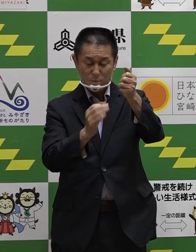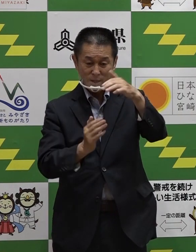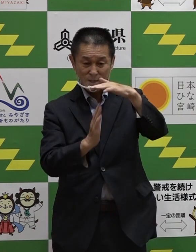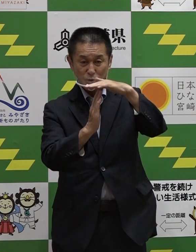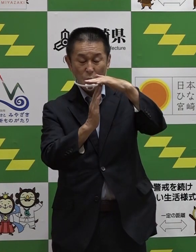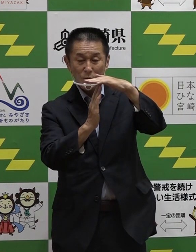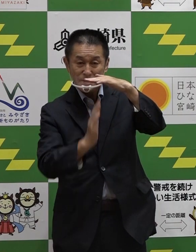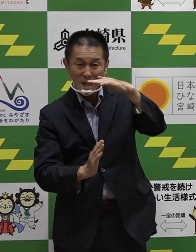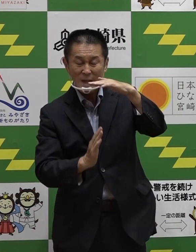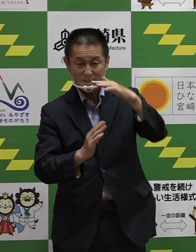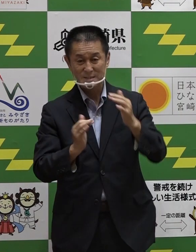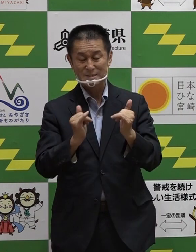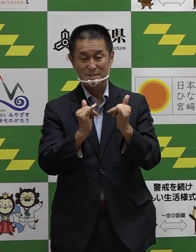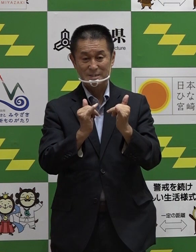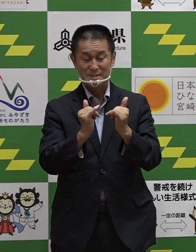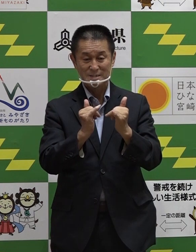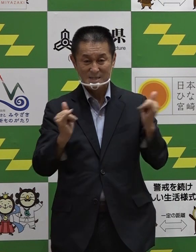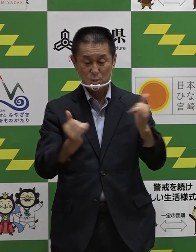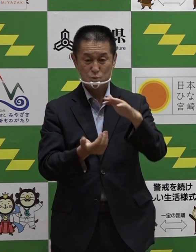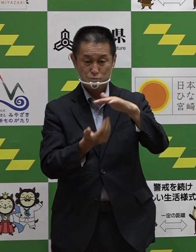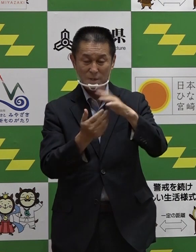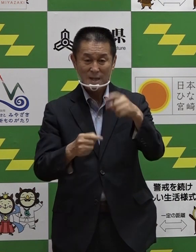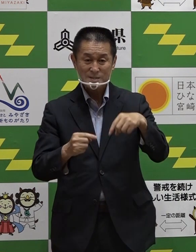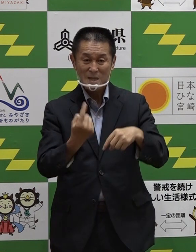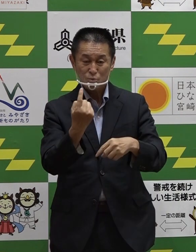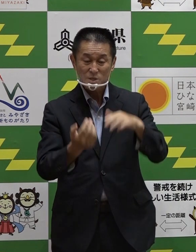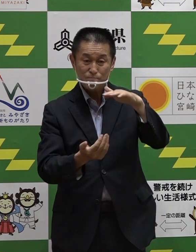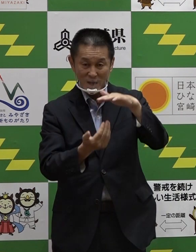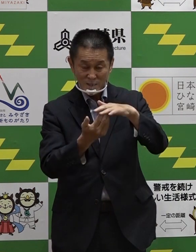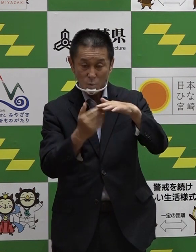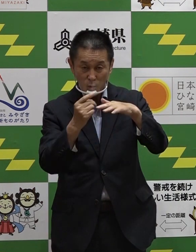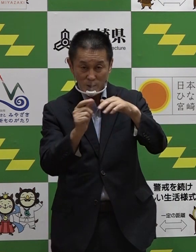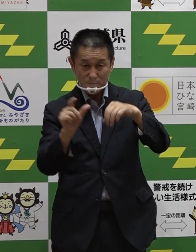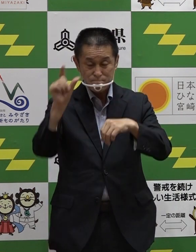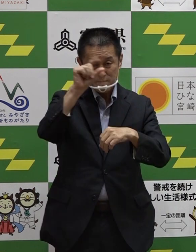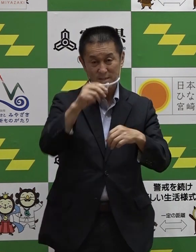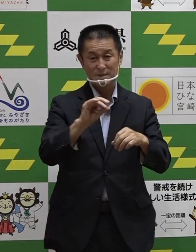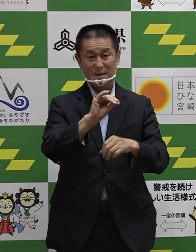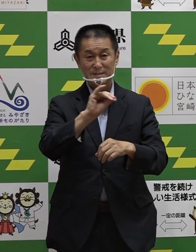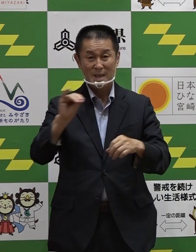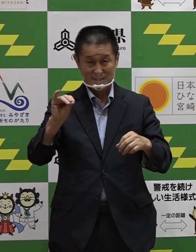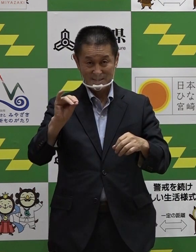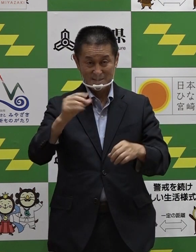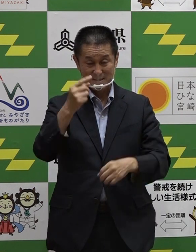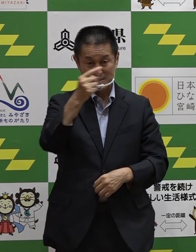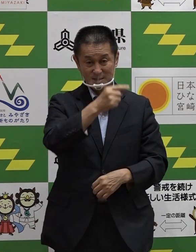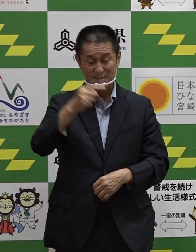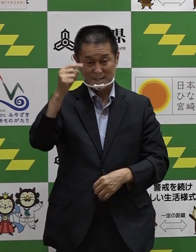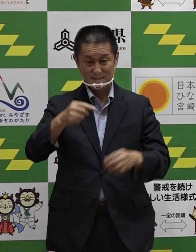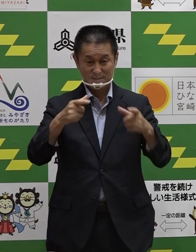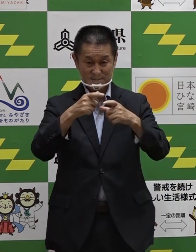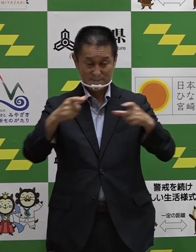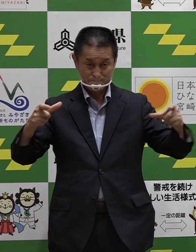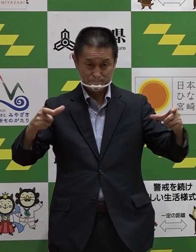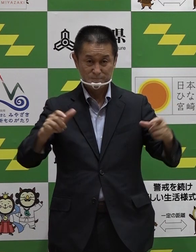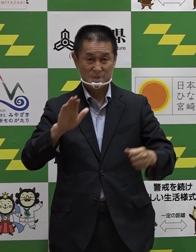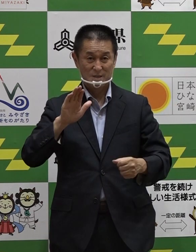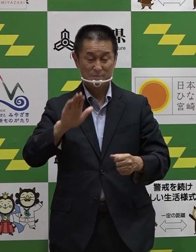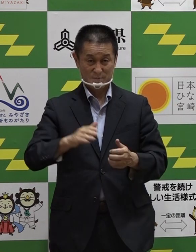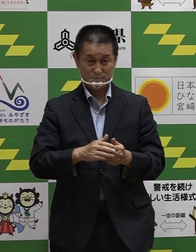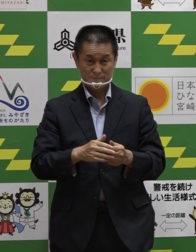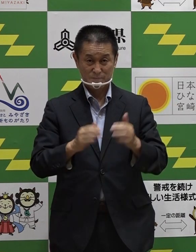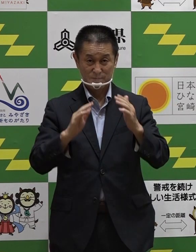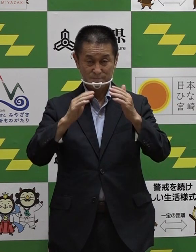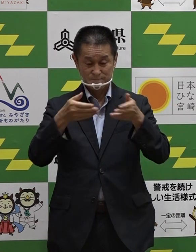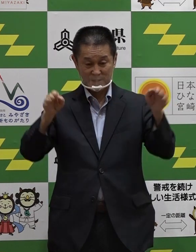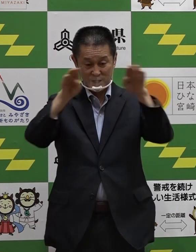内という中で人数上限が100人であったものが1000人まで引き上げられるということになります。そして屋